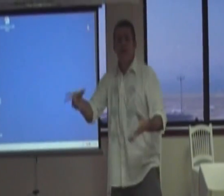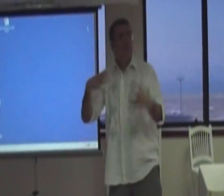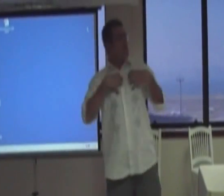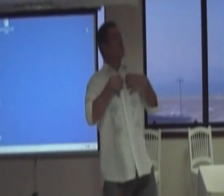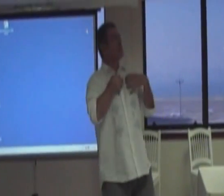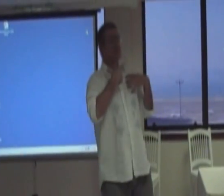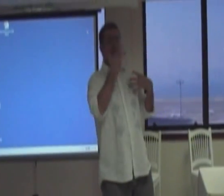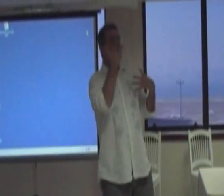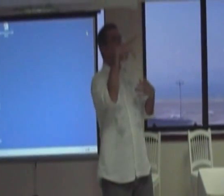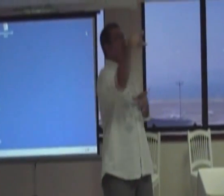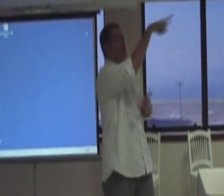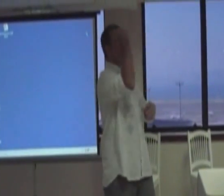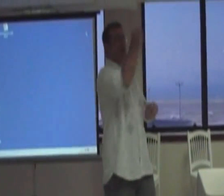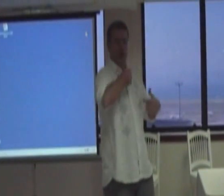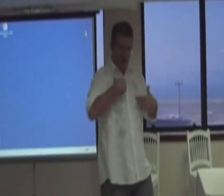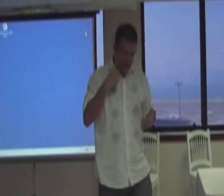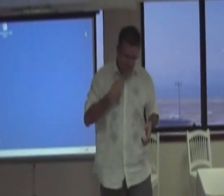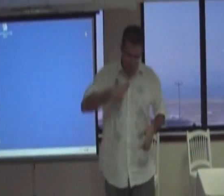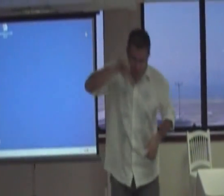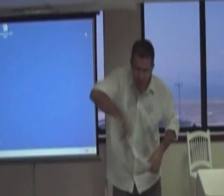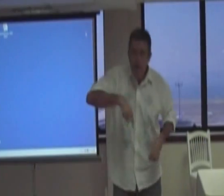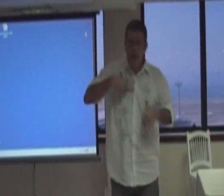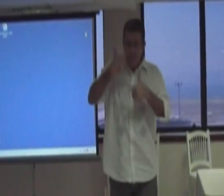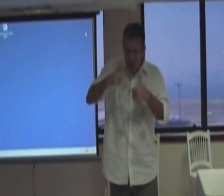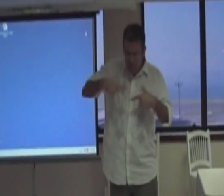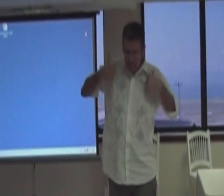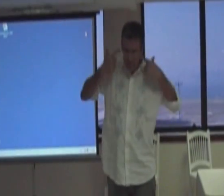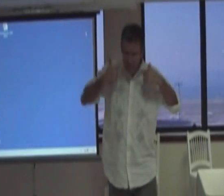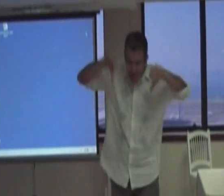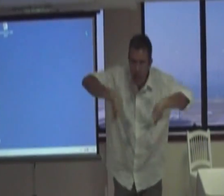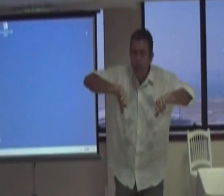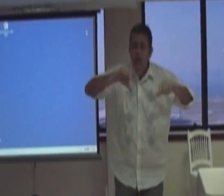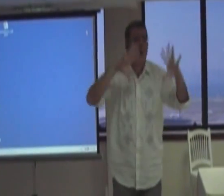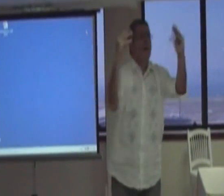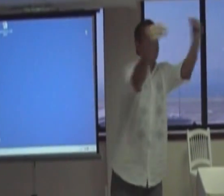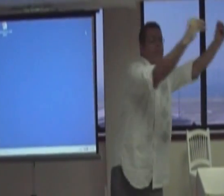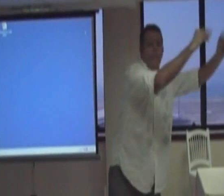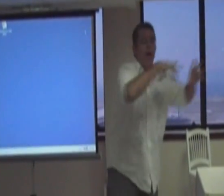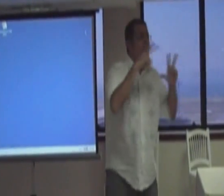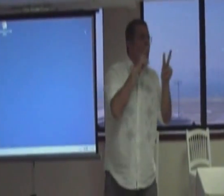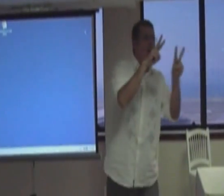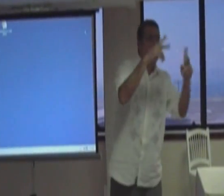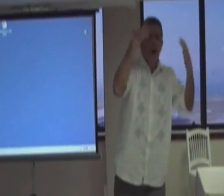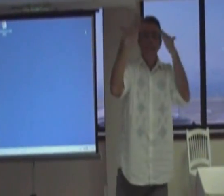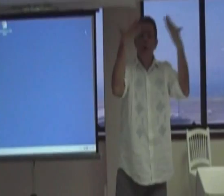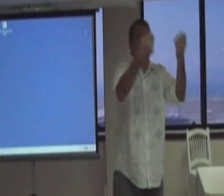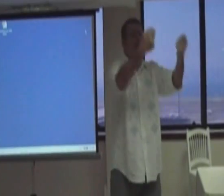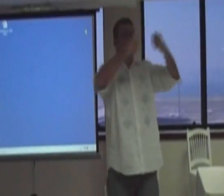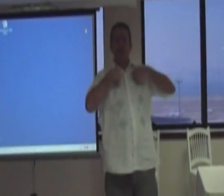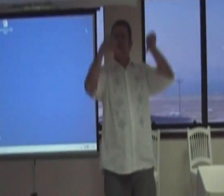essa supressão de linguagem, porque ele tem esse prejuízo linguístico devido à sua diferença linguística. Isso pode